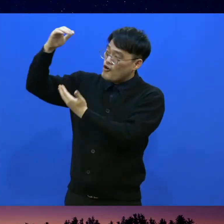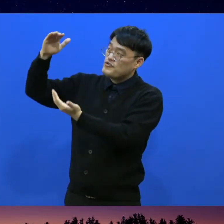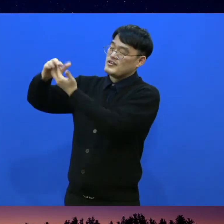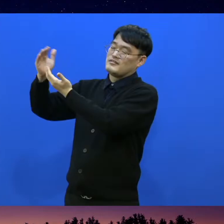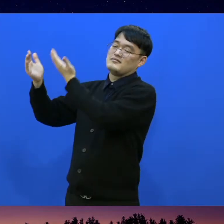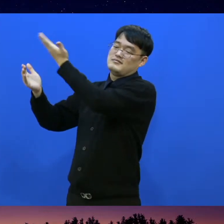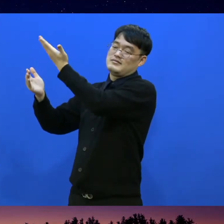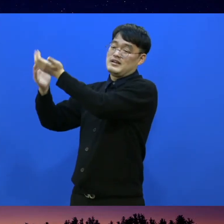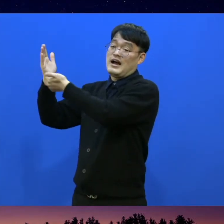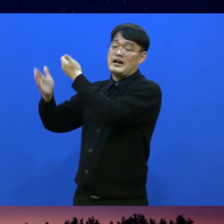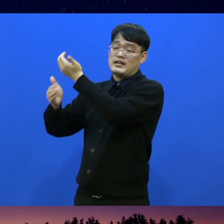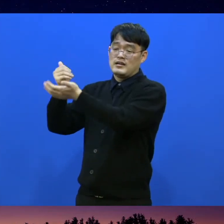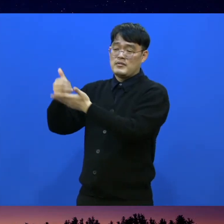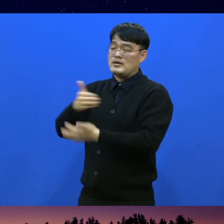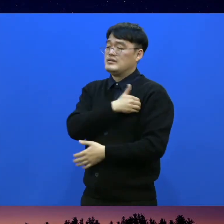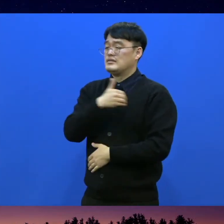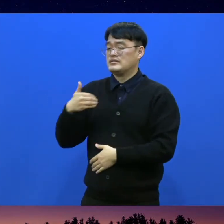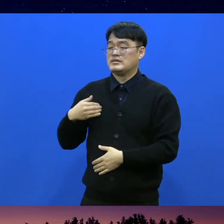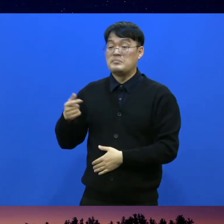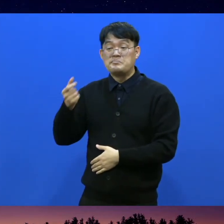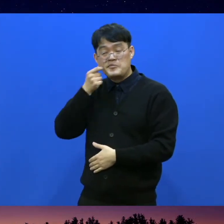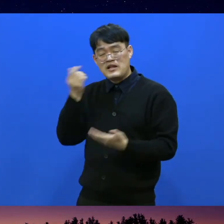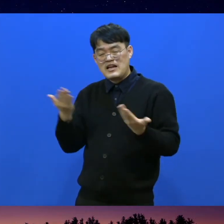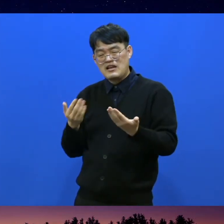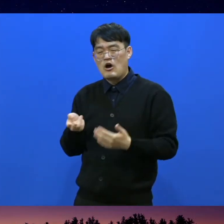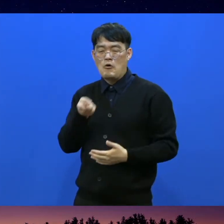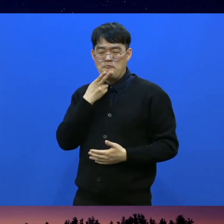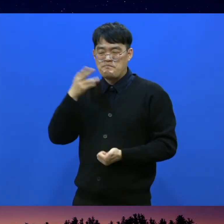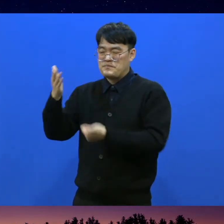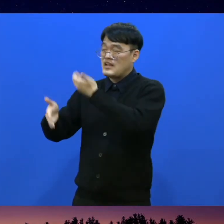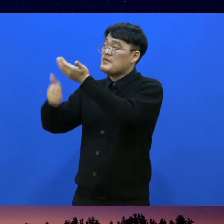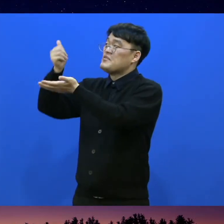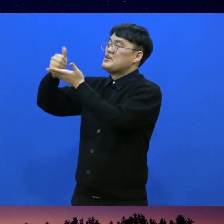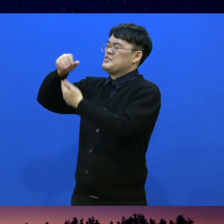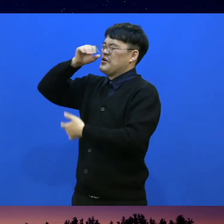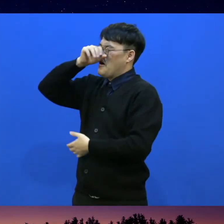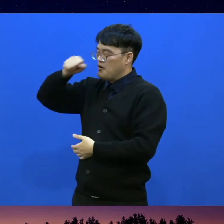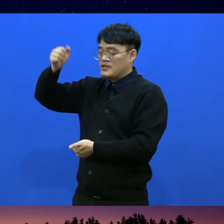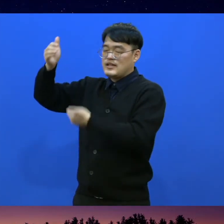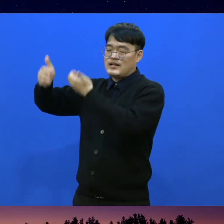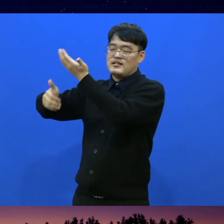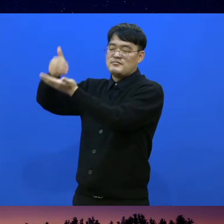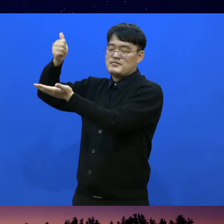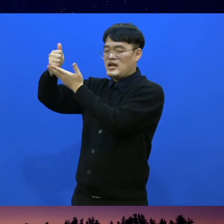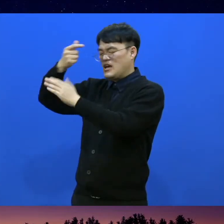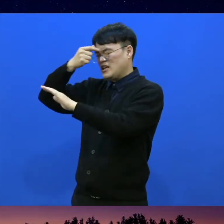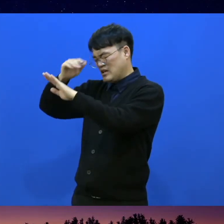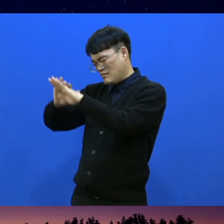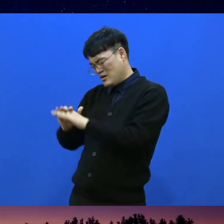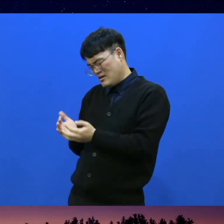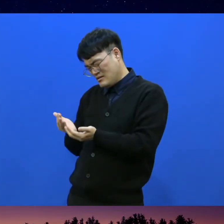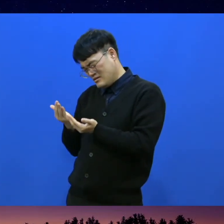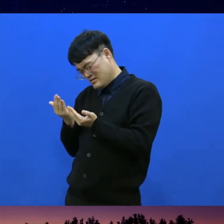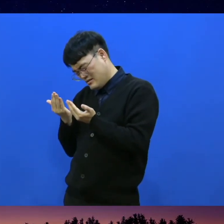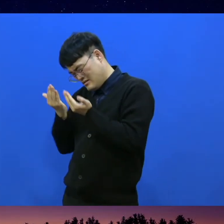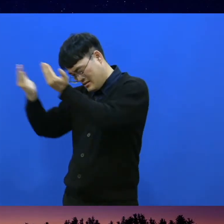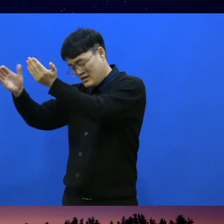하나님이십니다. 하나님에게 능치 못할 이 그분은 선하신 분이십니다. 이것을 예배할 때 그 예배가